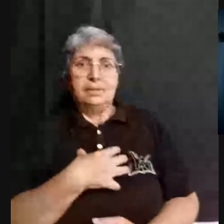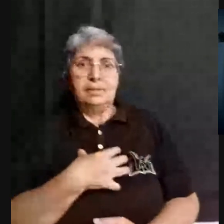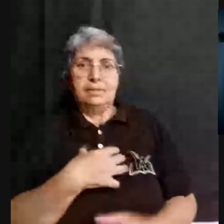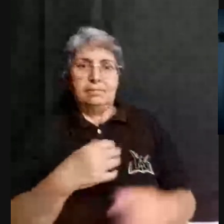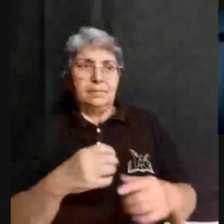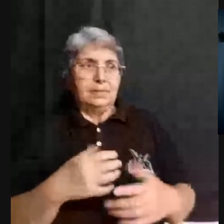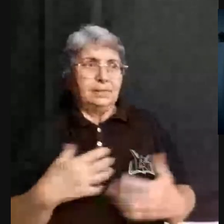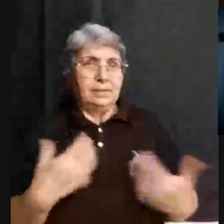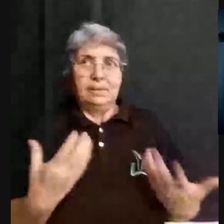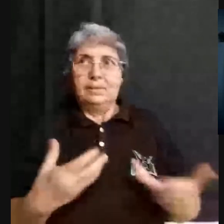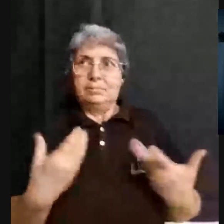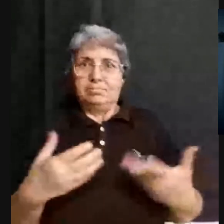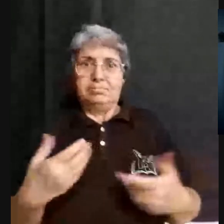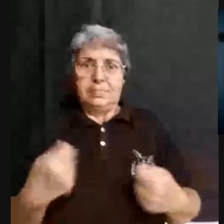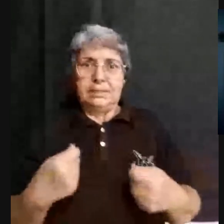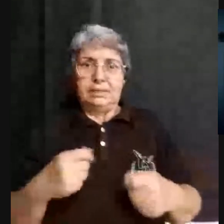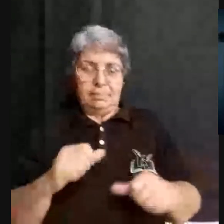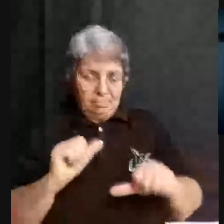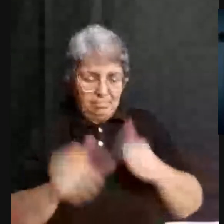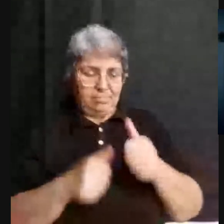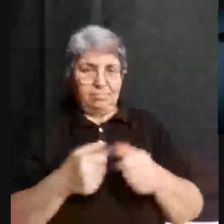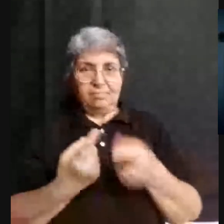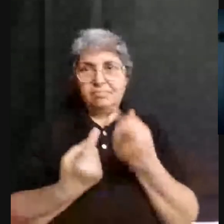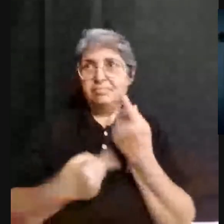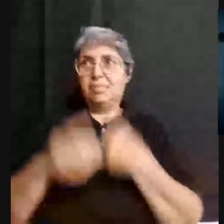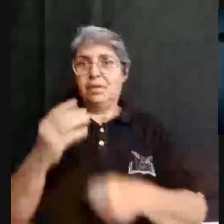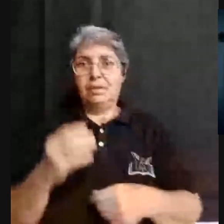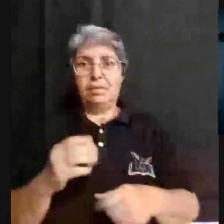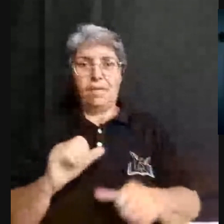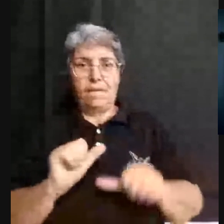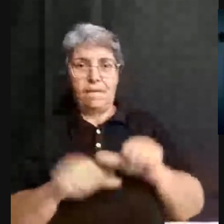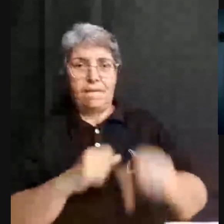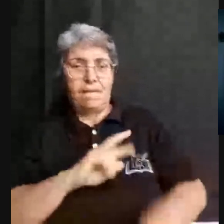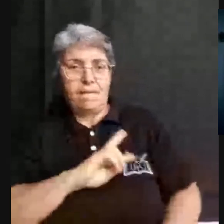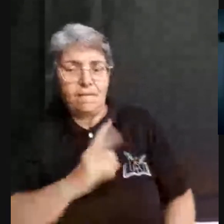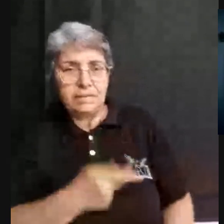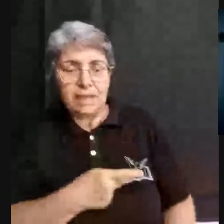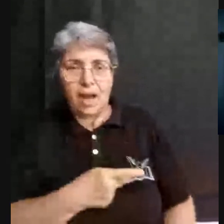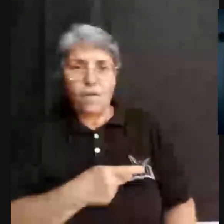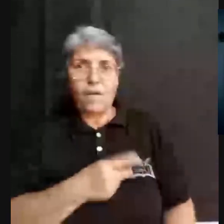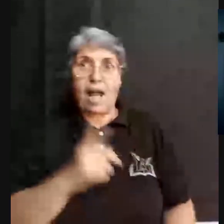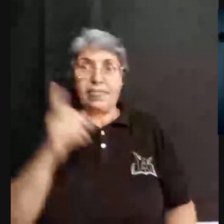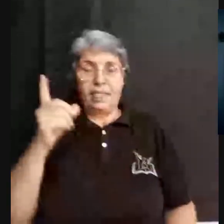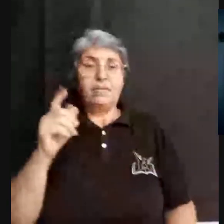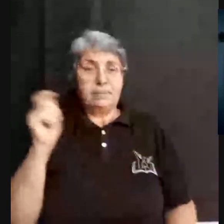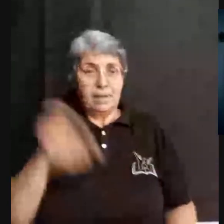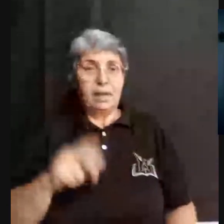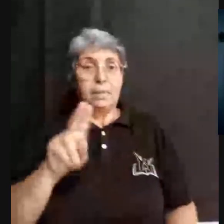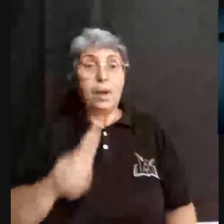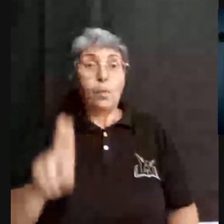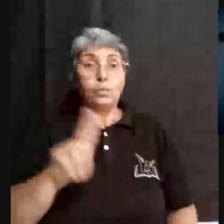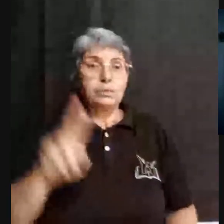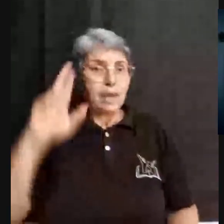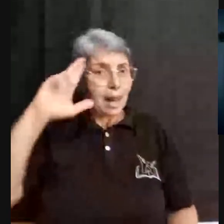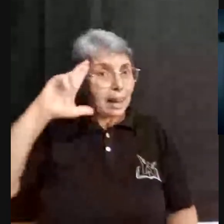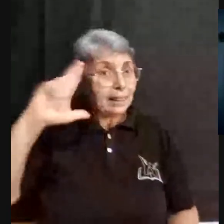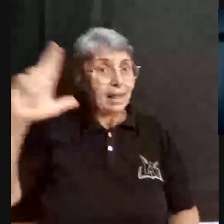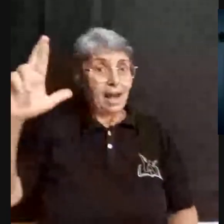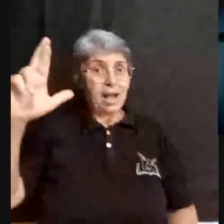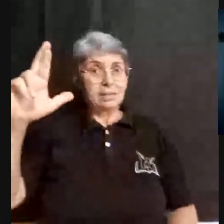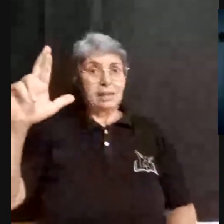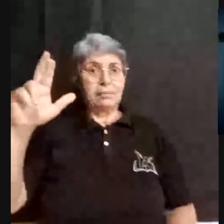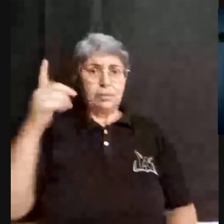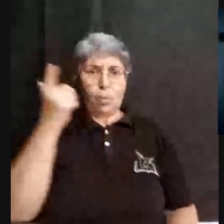para que Deus pudesse trabalhar novamente com essa liderança, a fim de recuperar todo o poder da mensagem